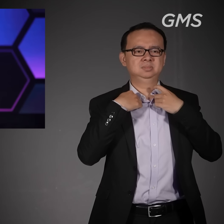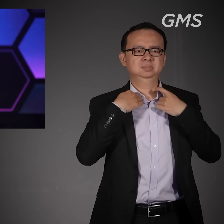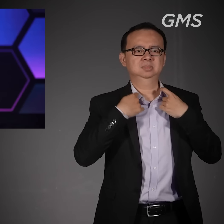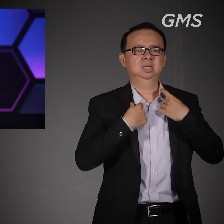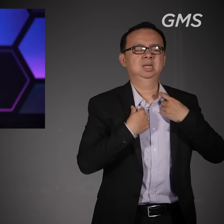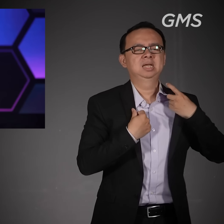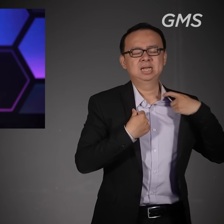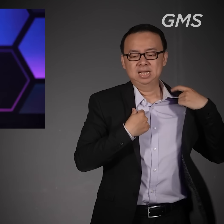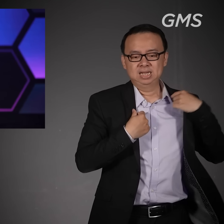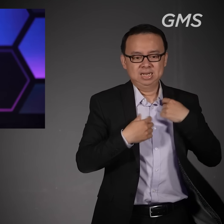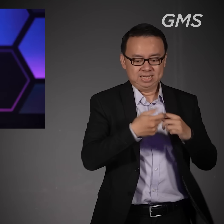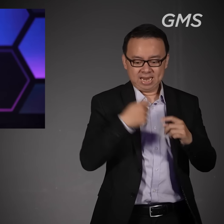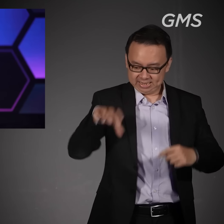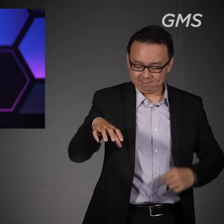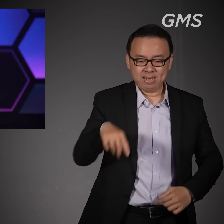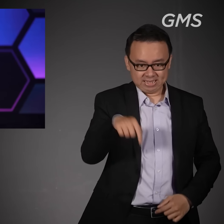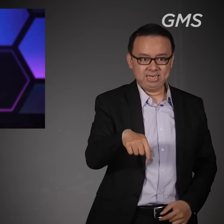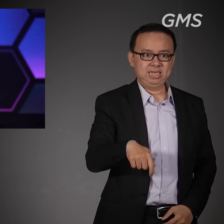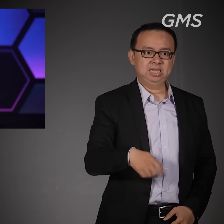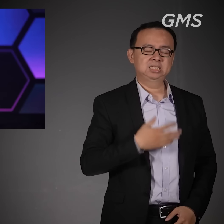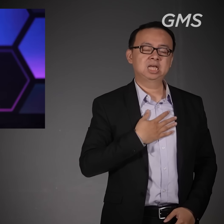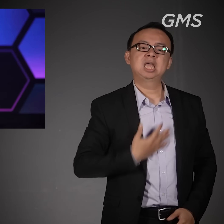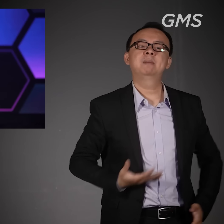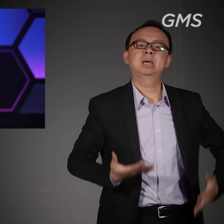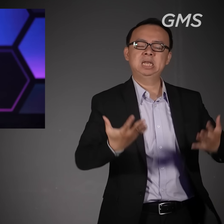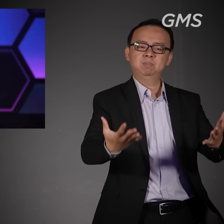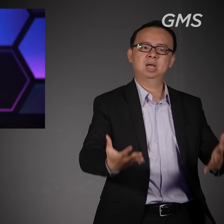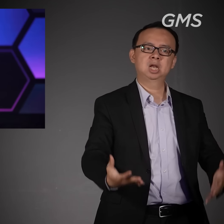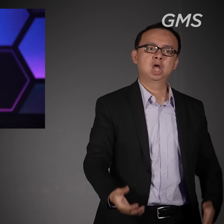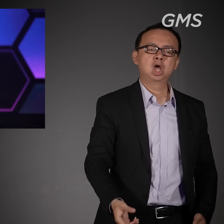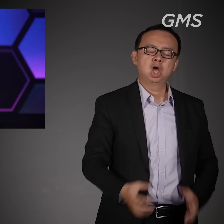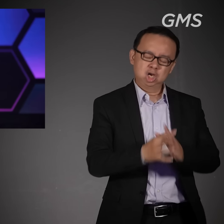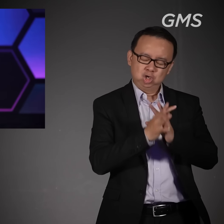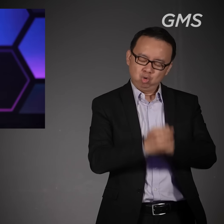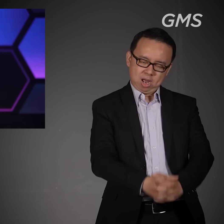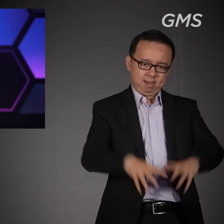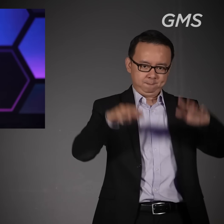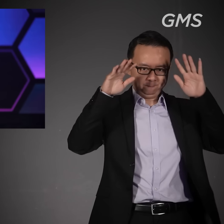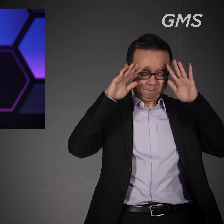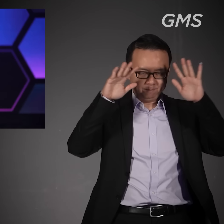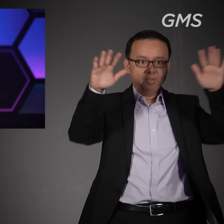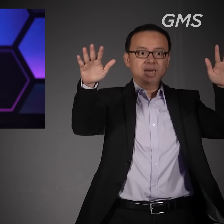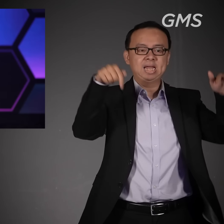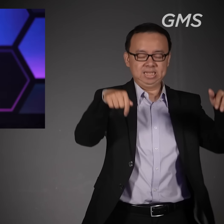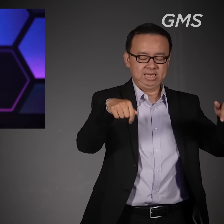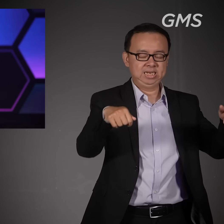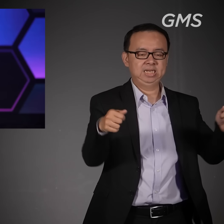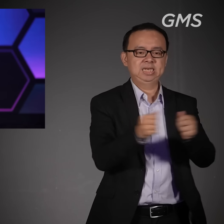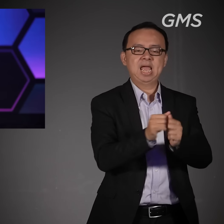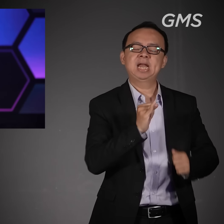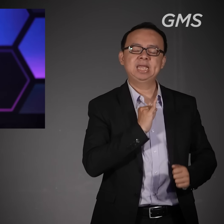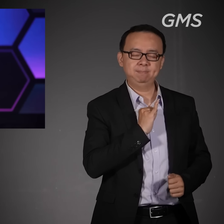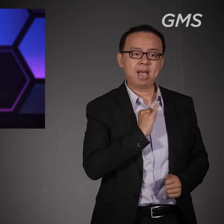Dari tempat ini saya akan kirimkan doa pengembalaan, doa berkat ini dengan iman ke setiap tempat